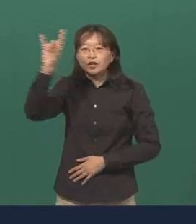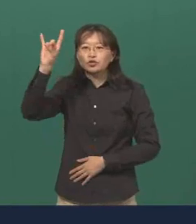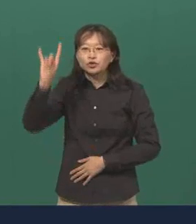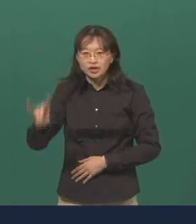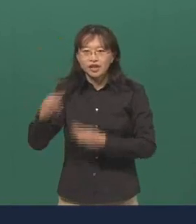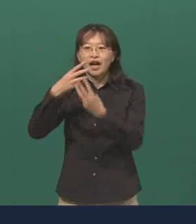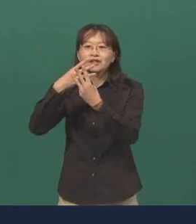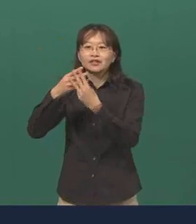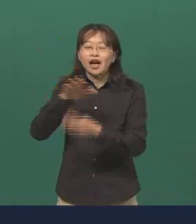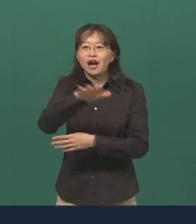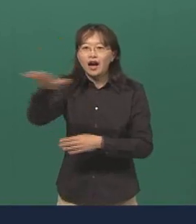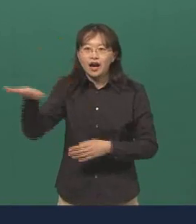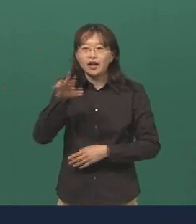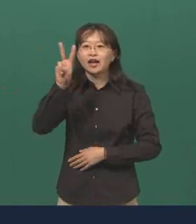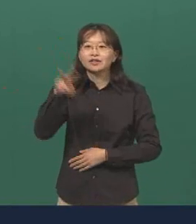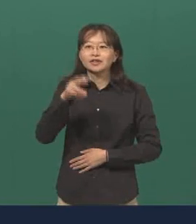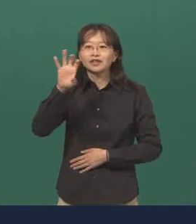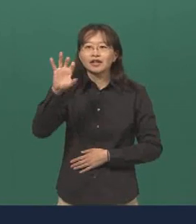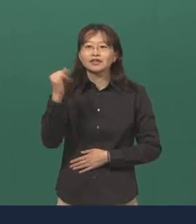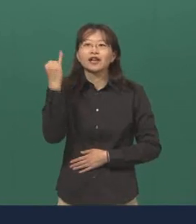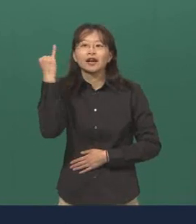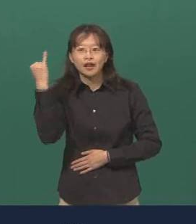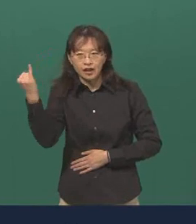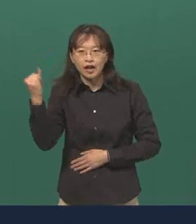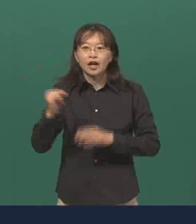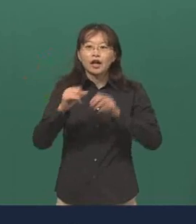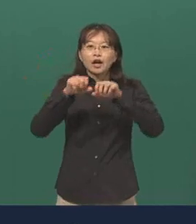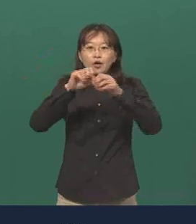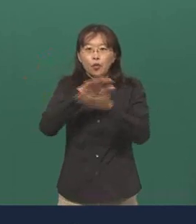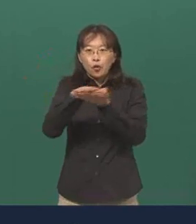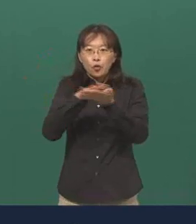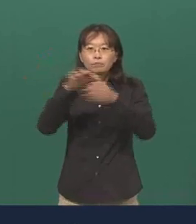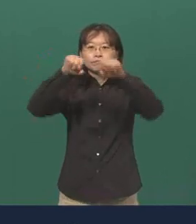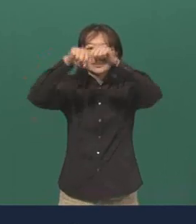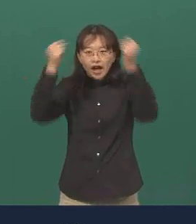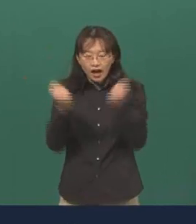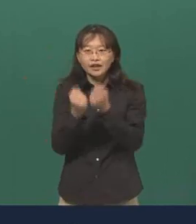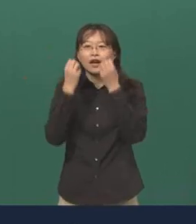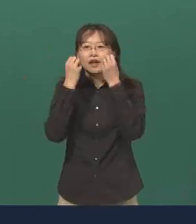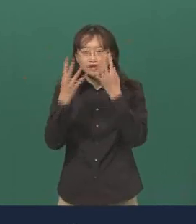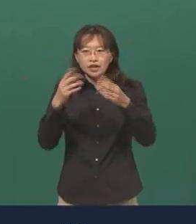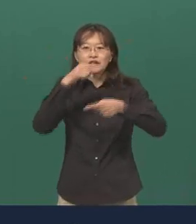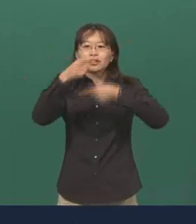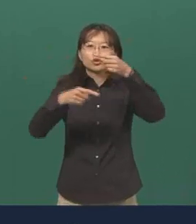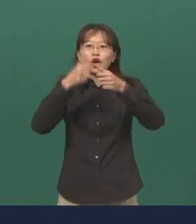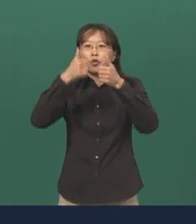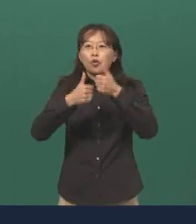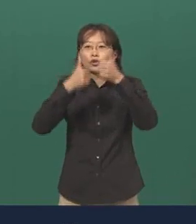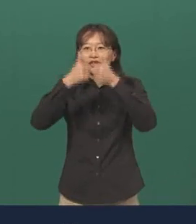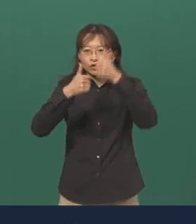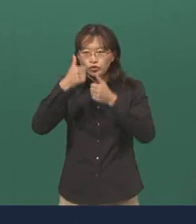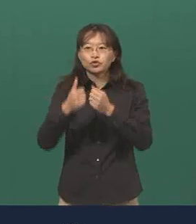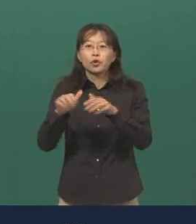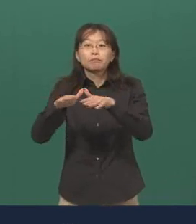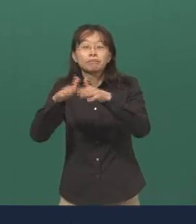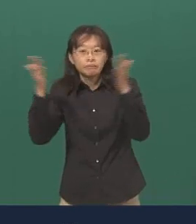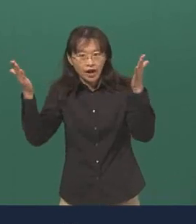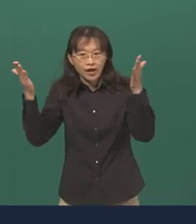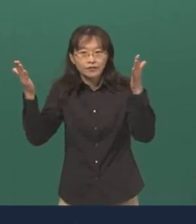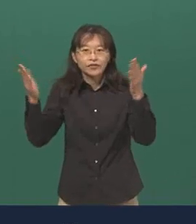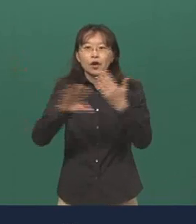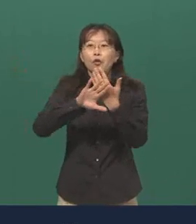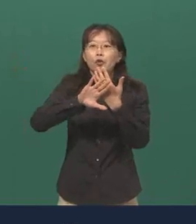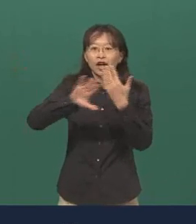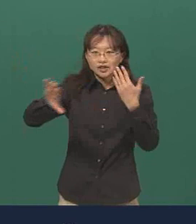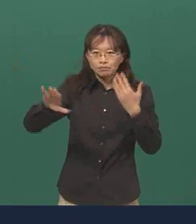手話キャスターとして活躍されている田原理恵さんによる近江杯新しい手話コンテストが開催されます